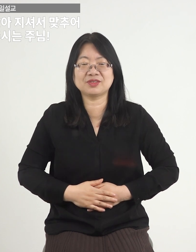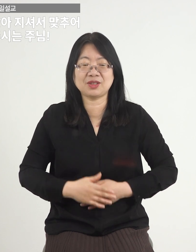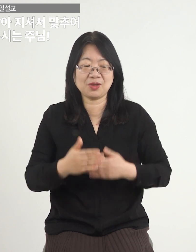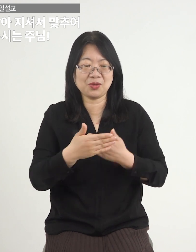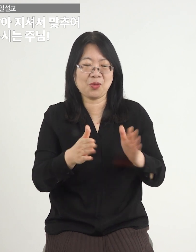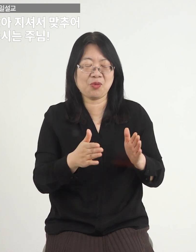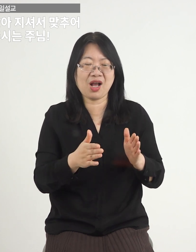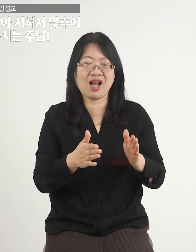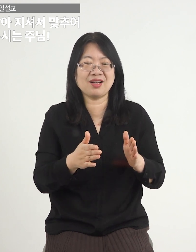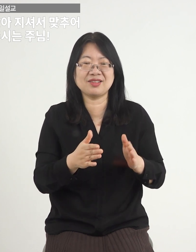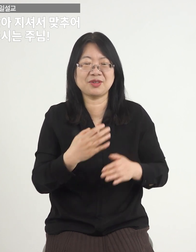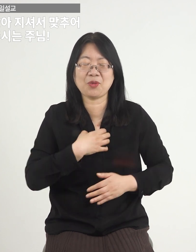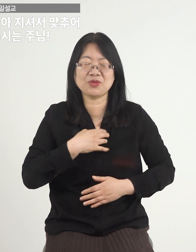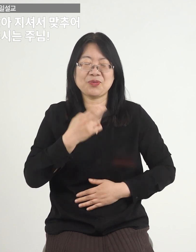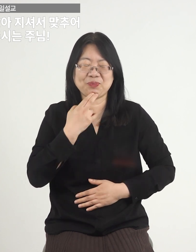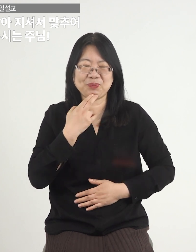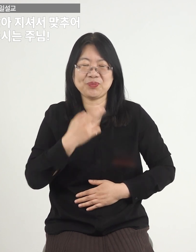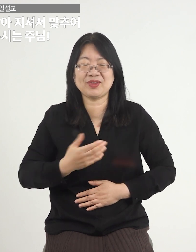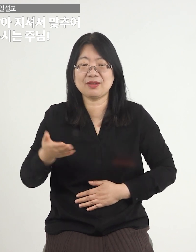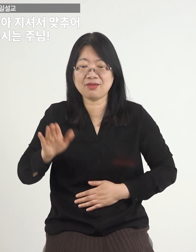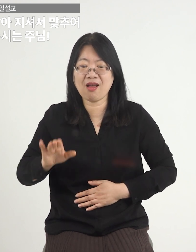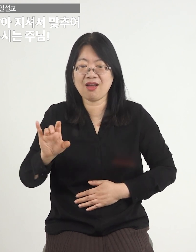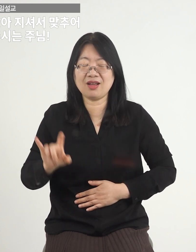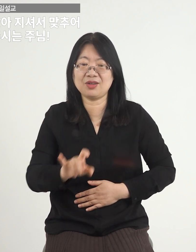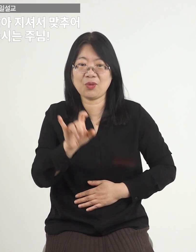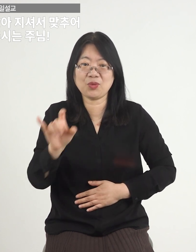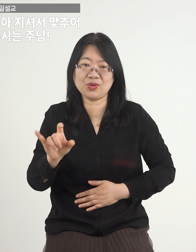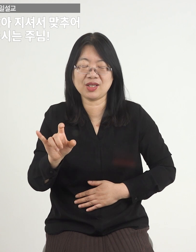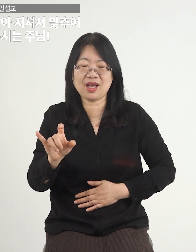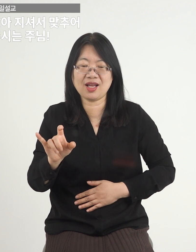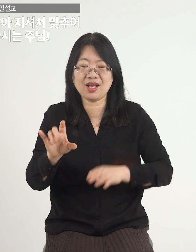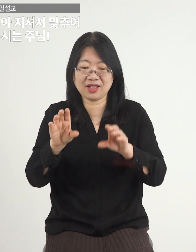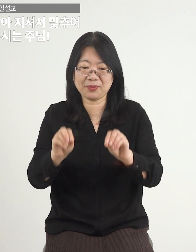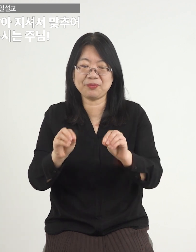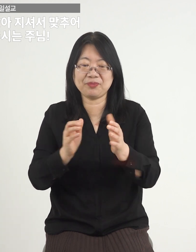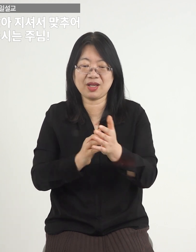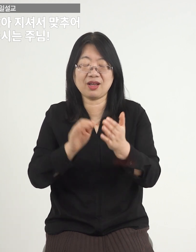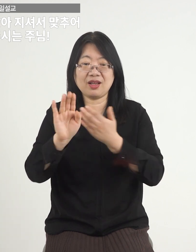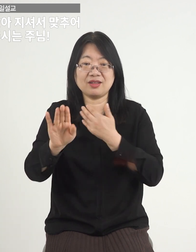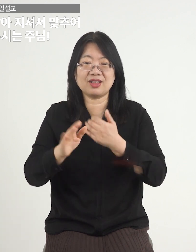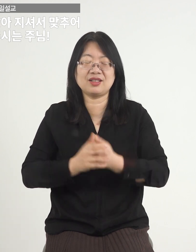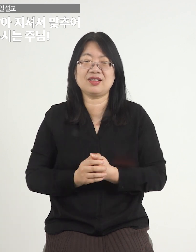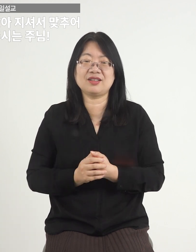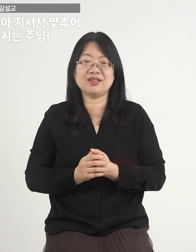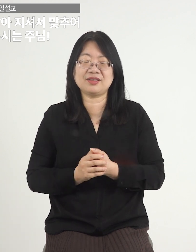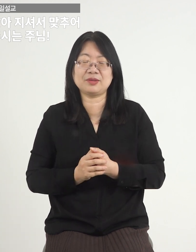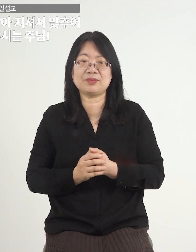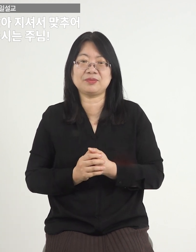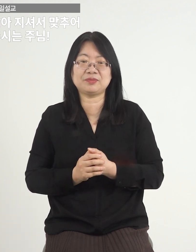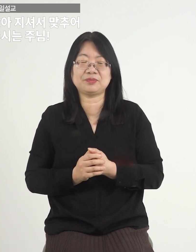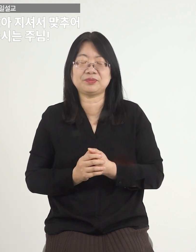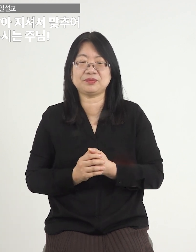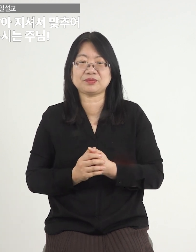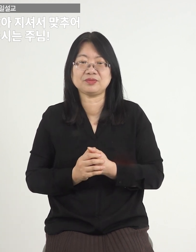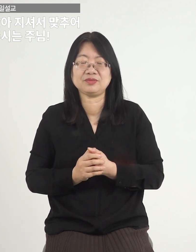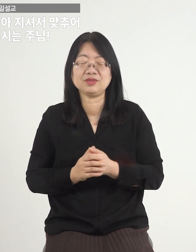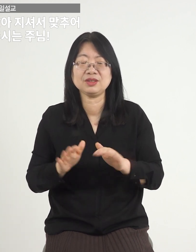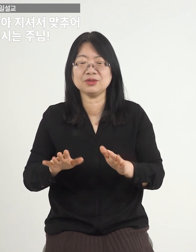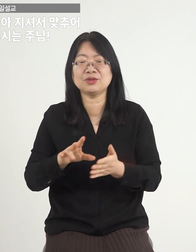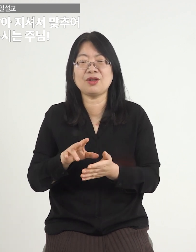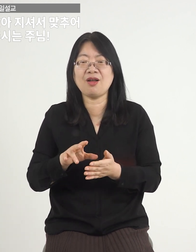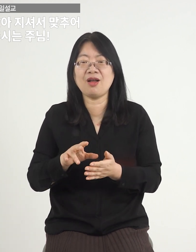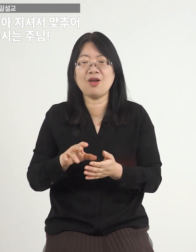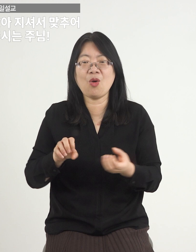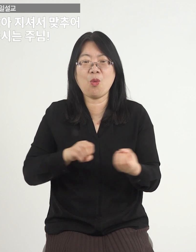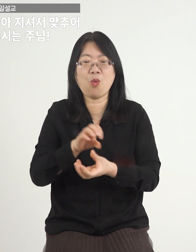공간 걱정도 없었고. 근데 코로나가 회복이 이제 끝나고 나니까 이건 뭐 난리가